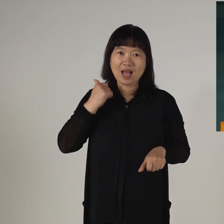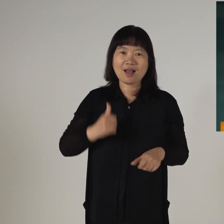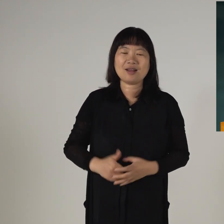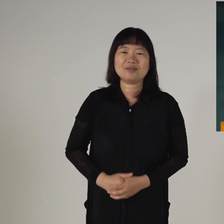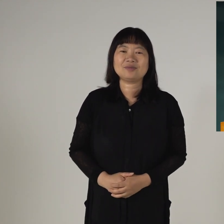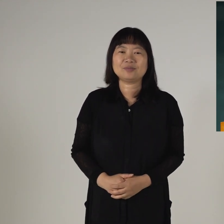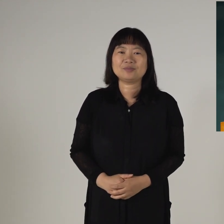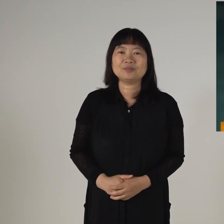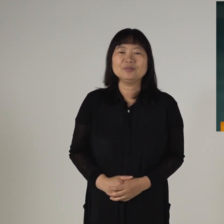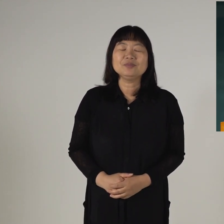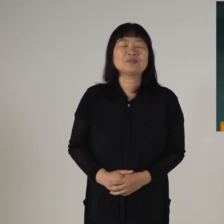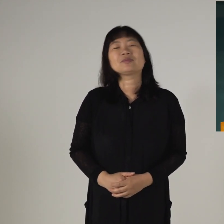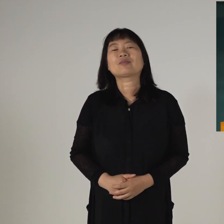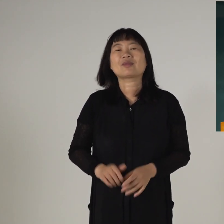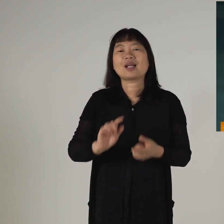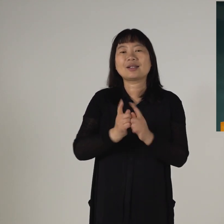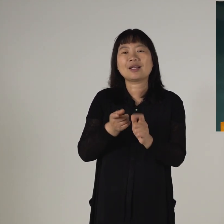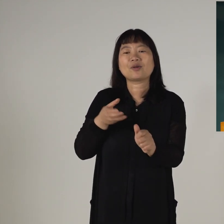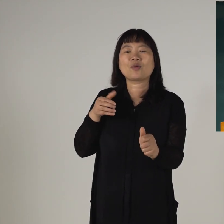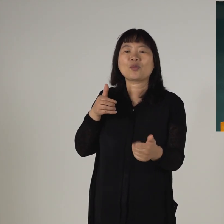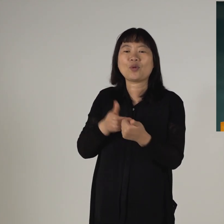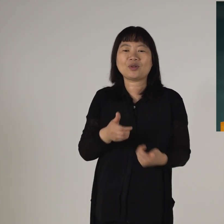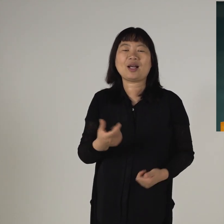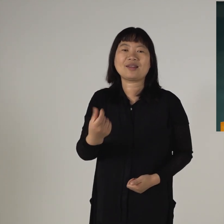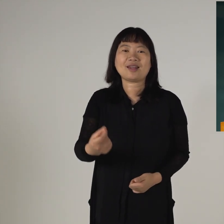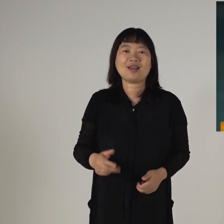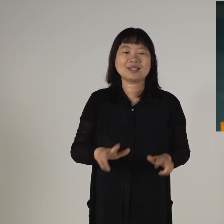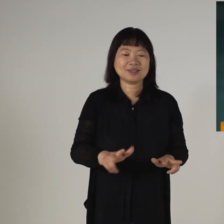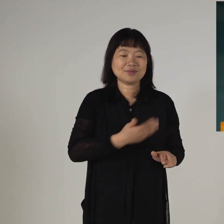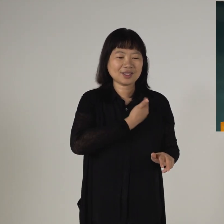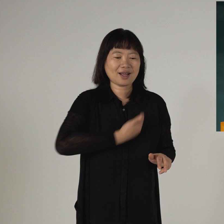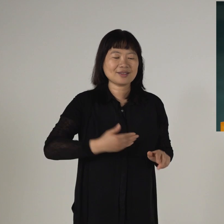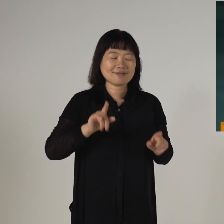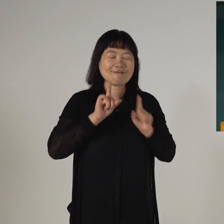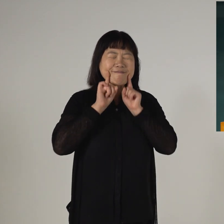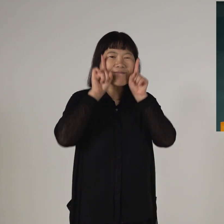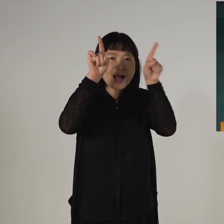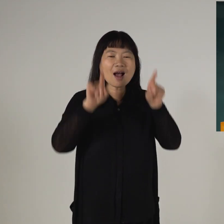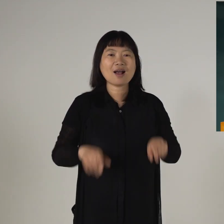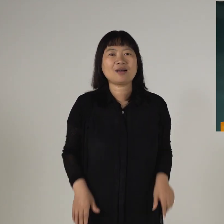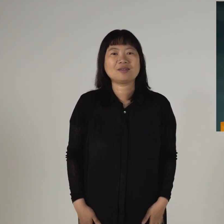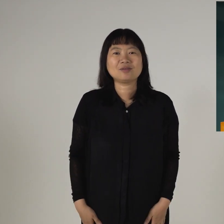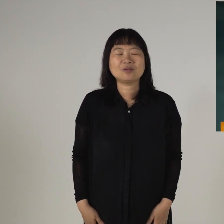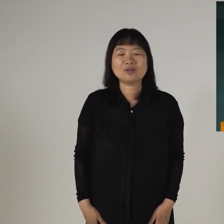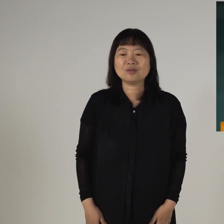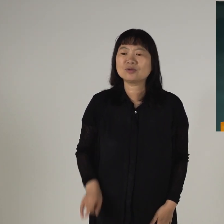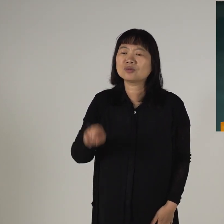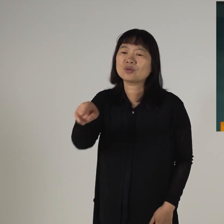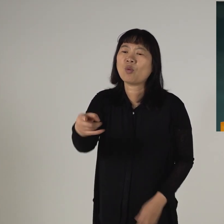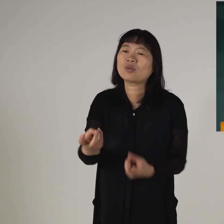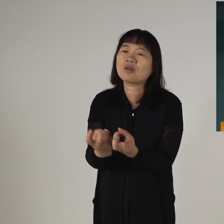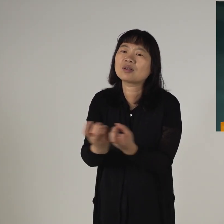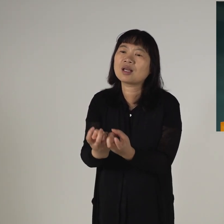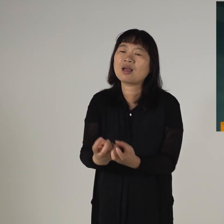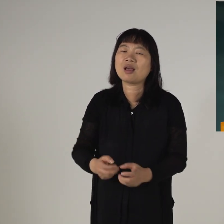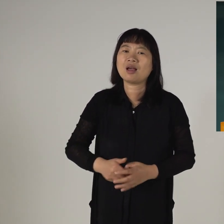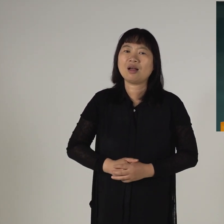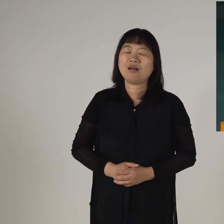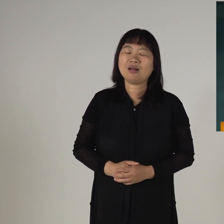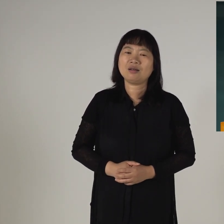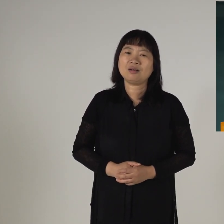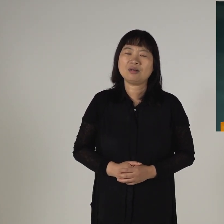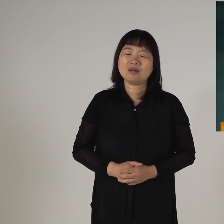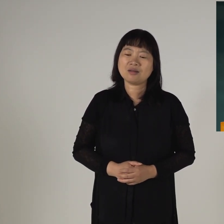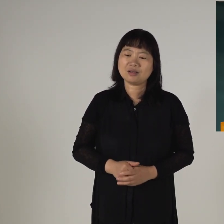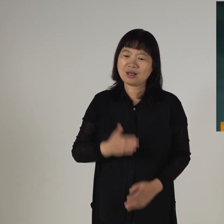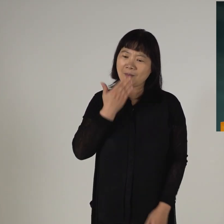대리 공격을 하는 거죠. 제자들이 여기 성질을 냈어요. 야, 어떻게 그럴 수가 있냐. 그러면 그